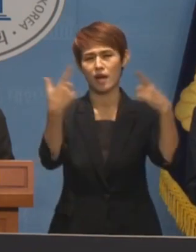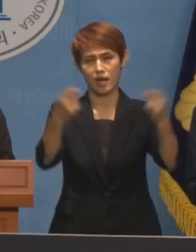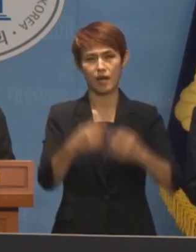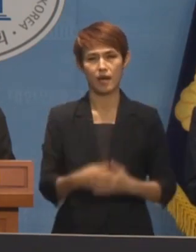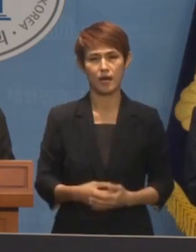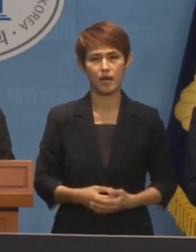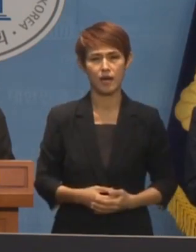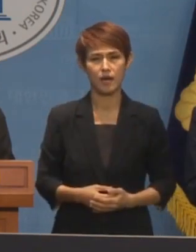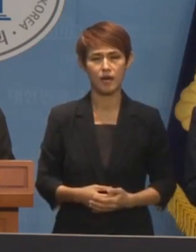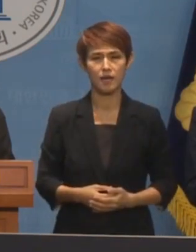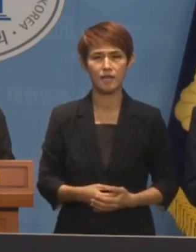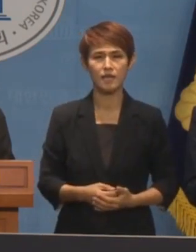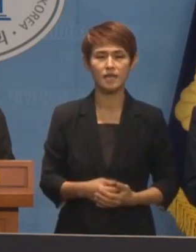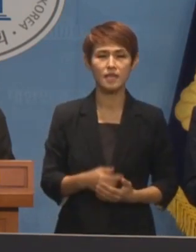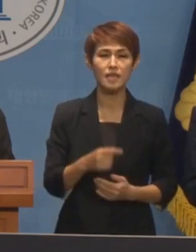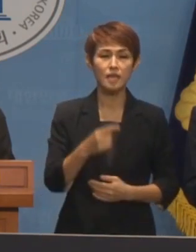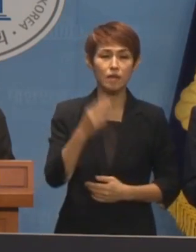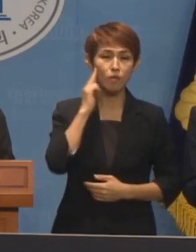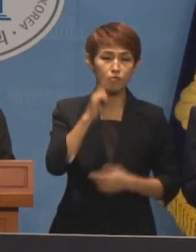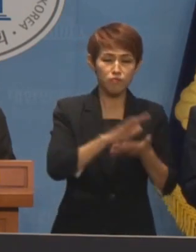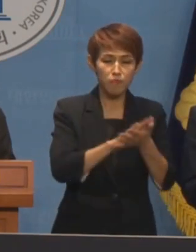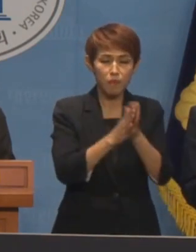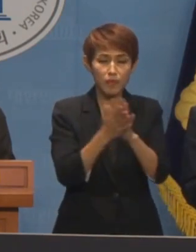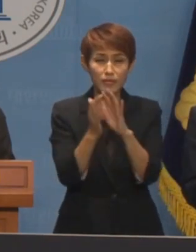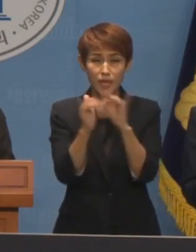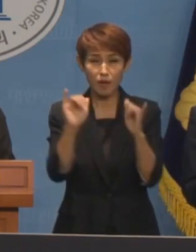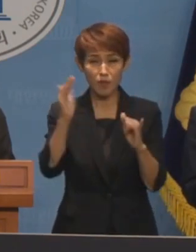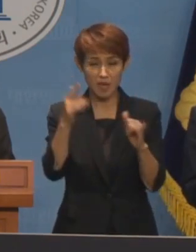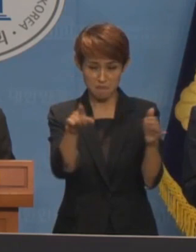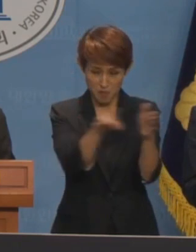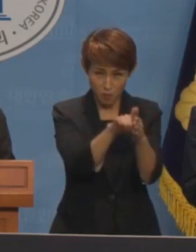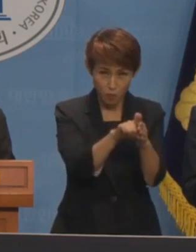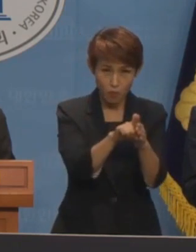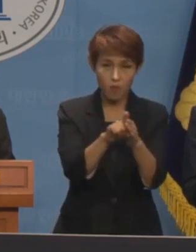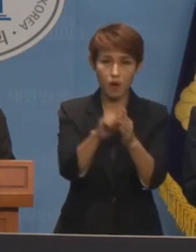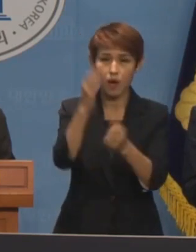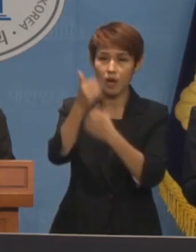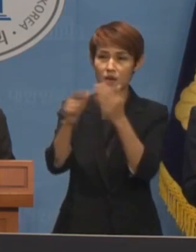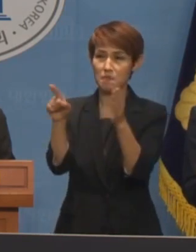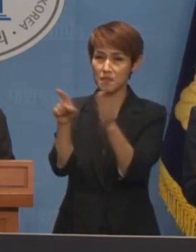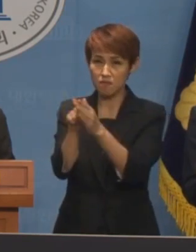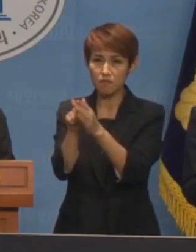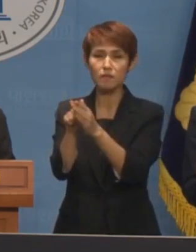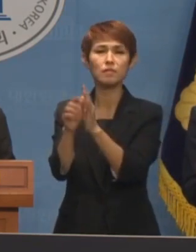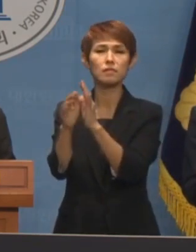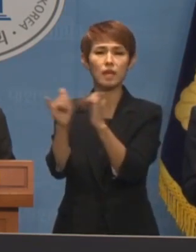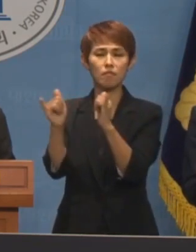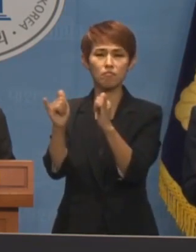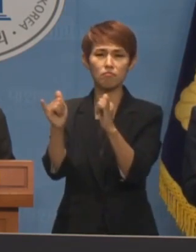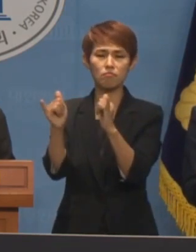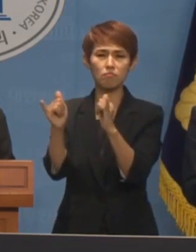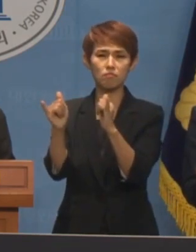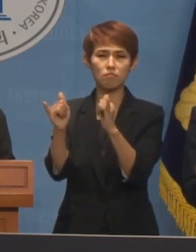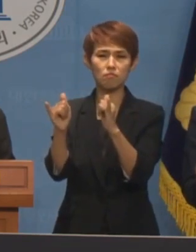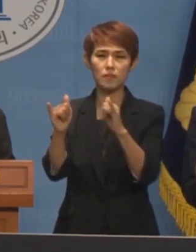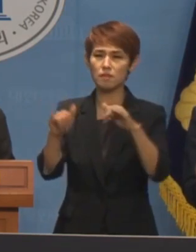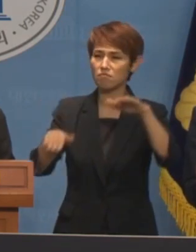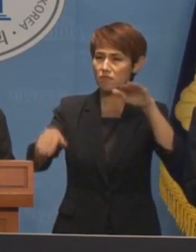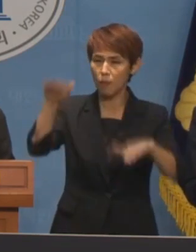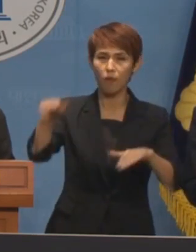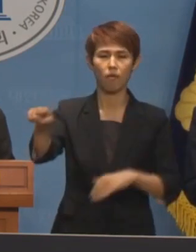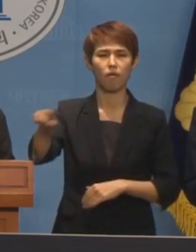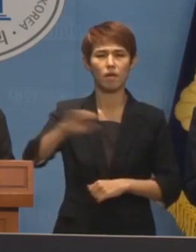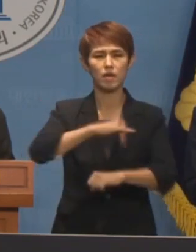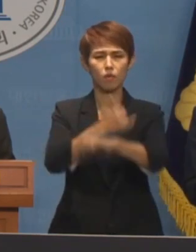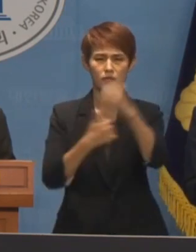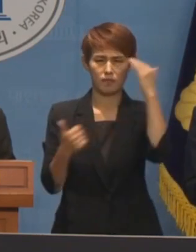못한 진화론을 맹신하는 것을 넘어 창조론을 믿는 신앙인을 차별 배제하는 독성과 인권 침해를